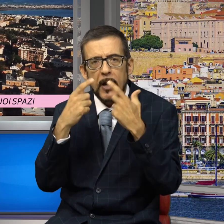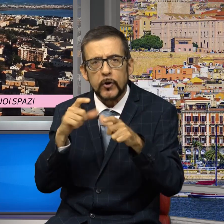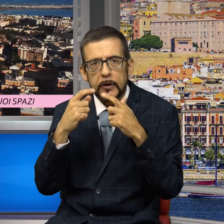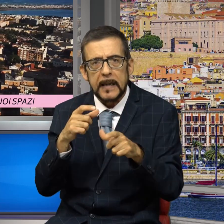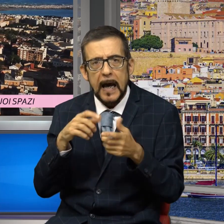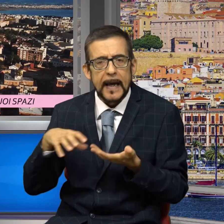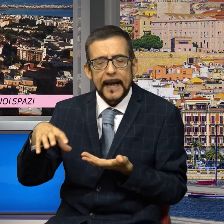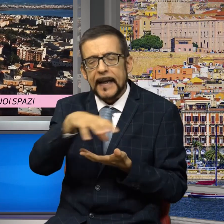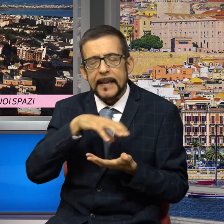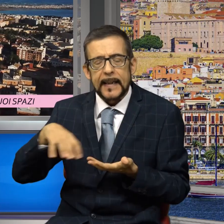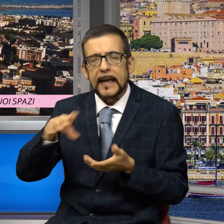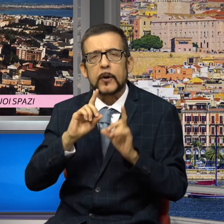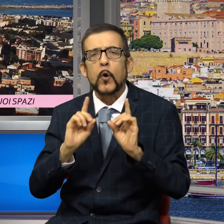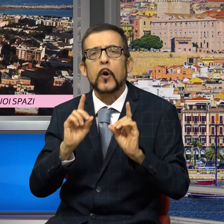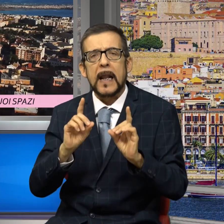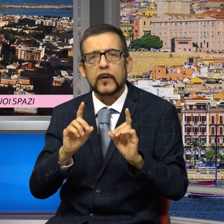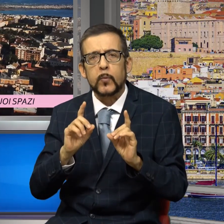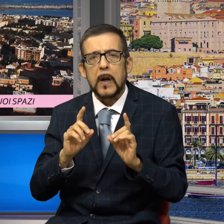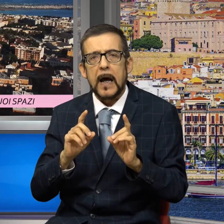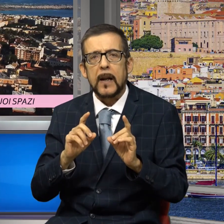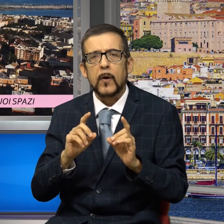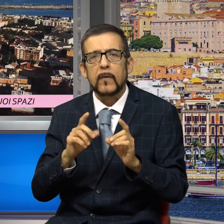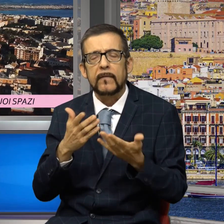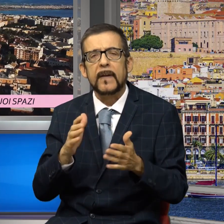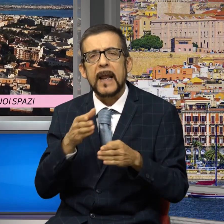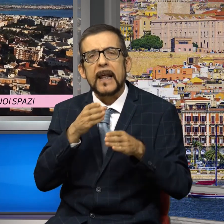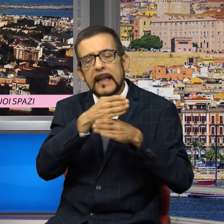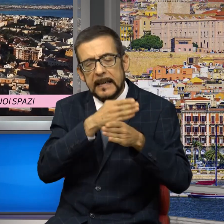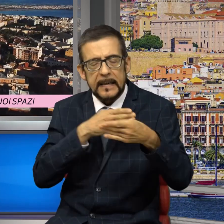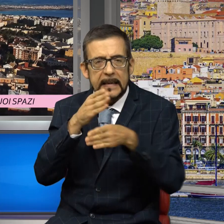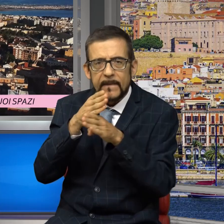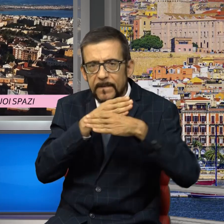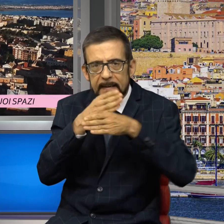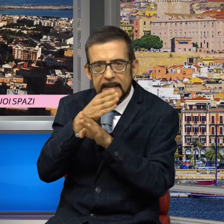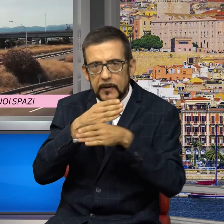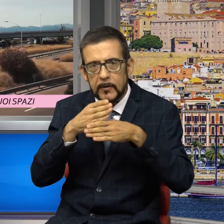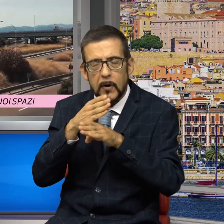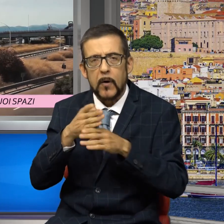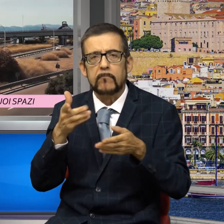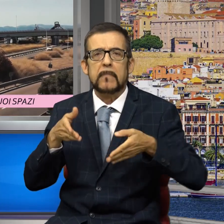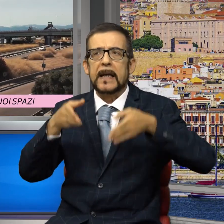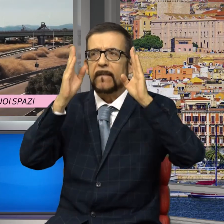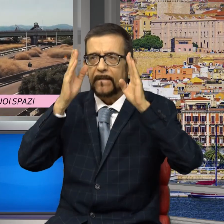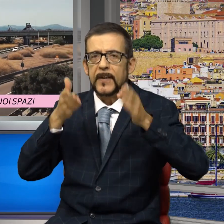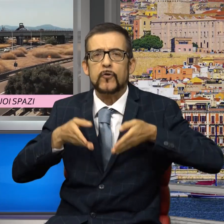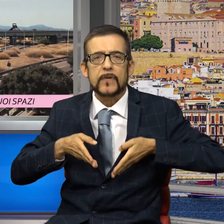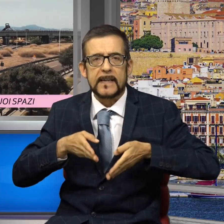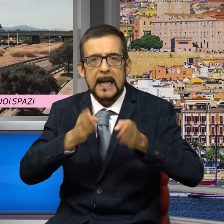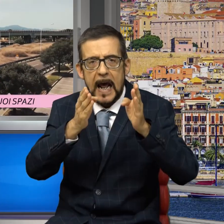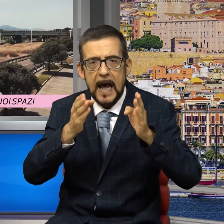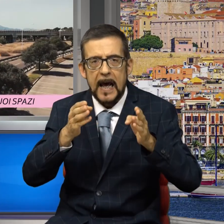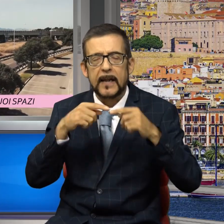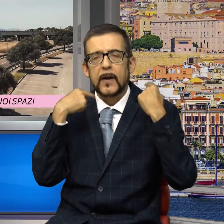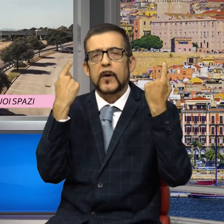il territorio naturale viene praticamente frammentato da quelli che sono gli edifici, le strade, tutte le infrastrutture della